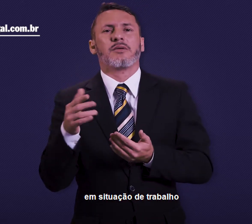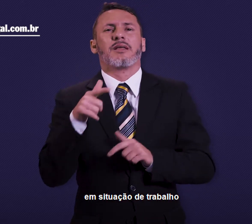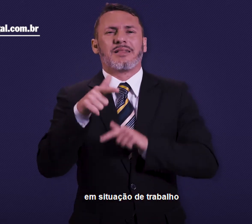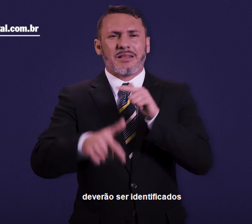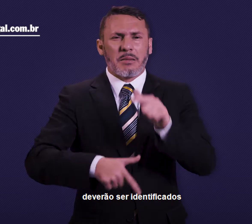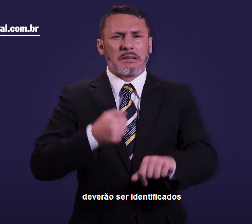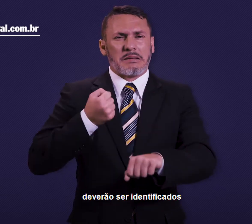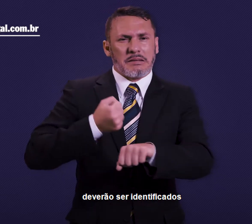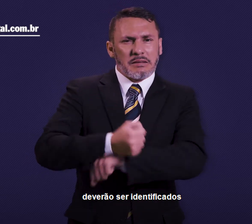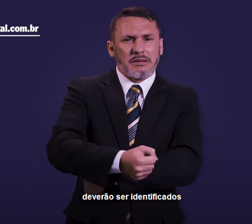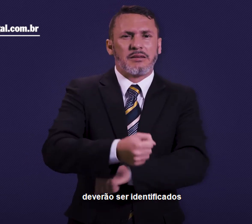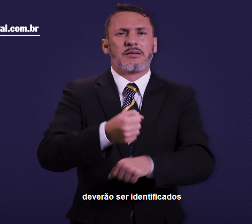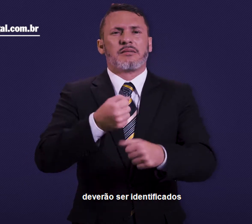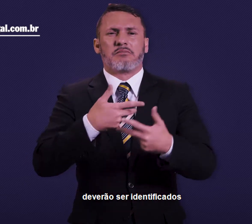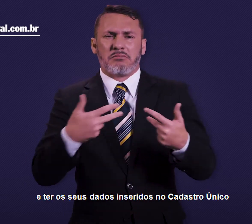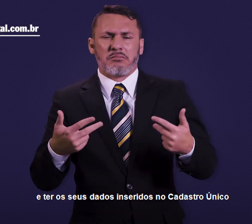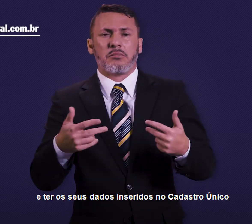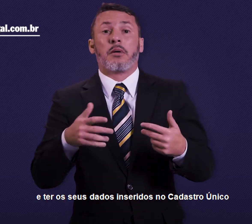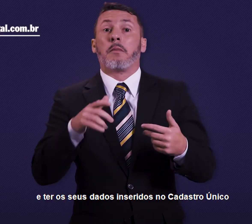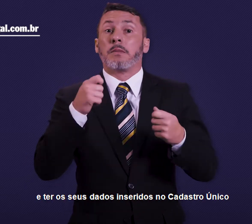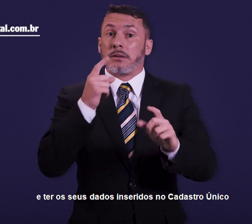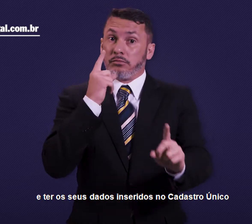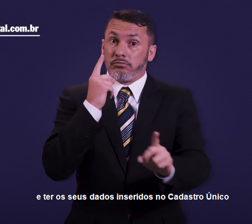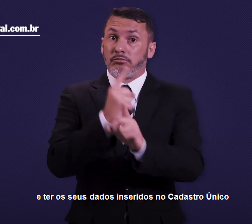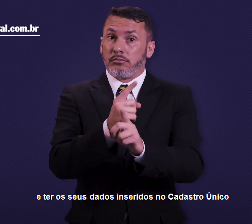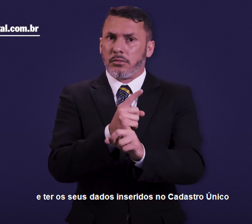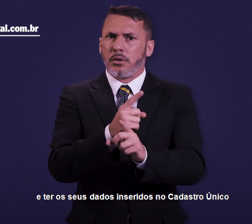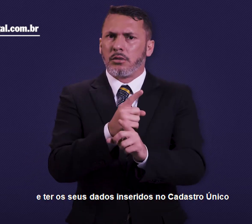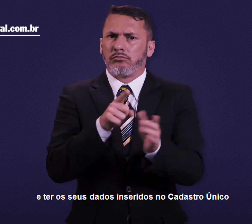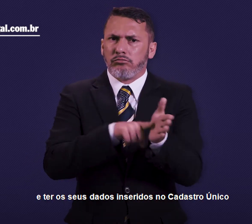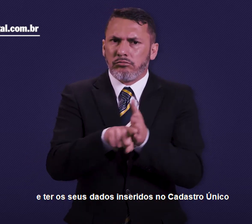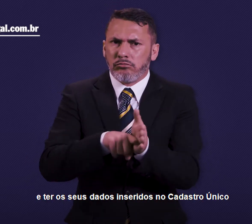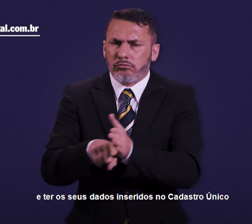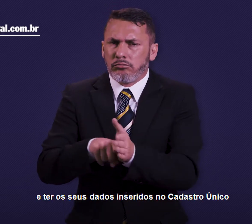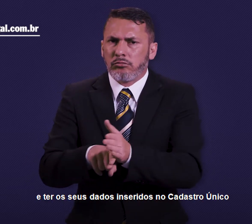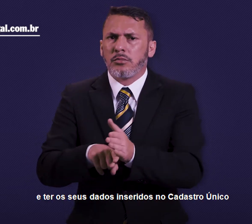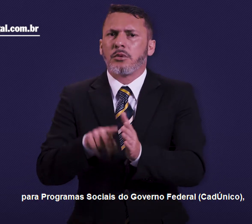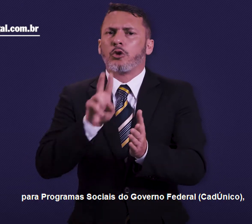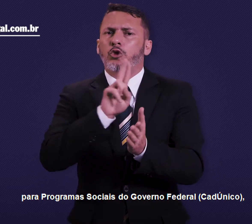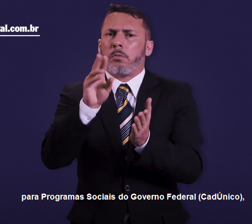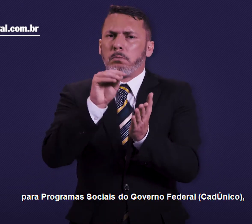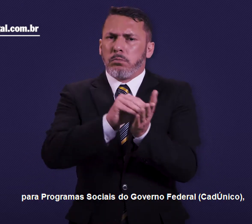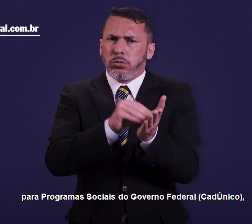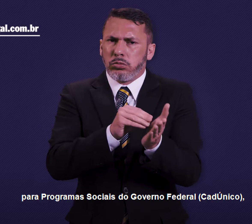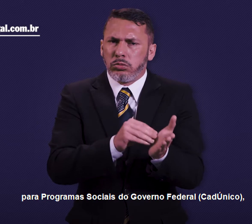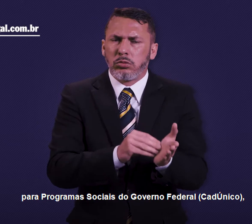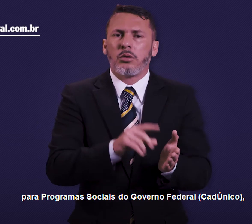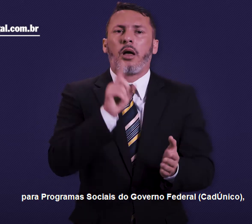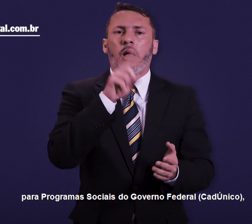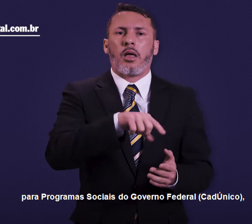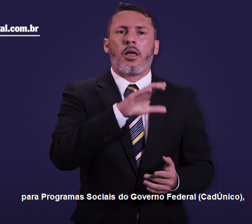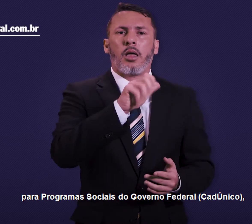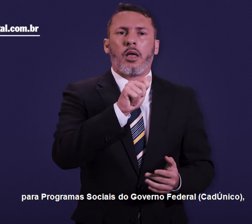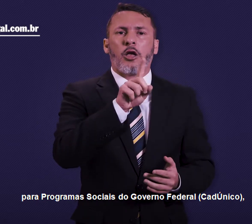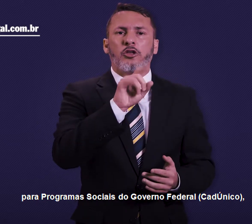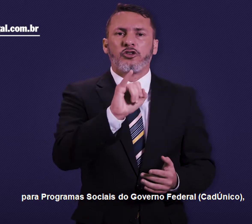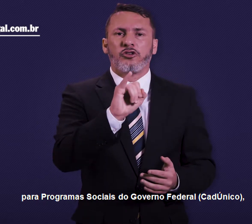trabalho deverão ser identificados e ter os seus dados inseridos no Cadastro Único para Programas Sociais do Governo Federal,